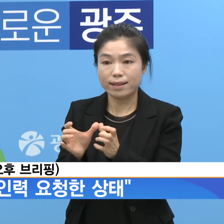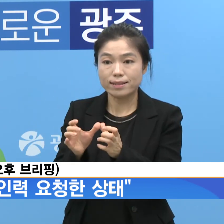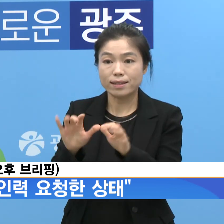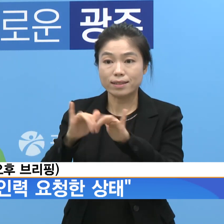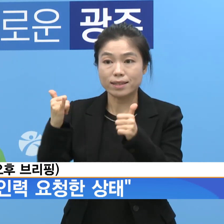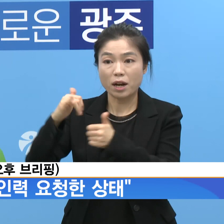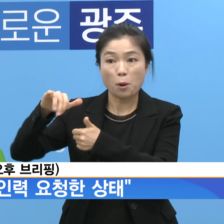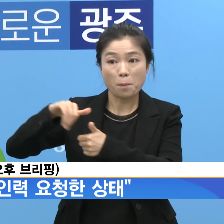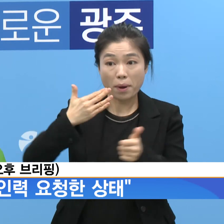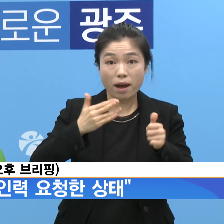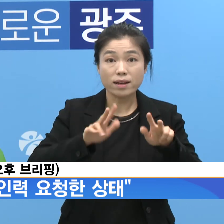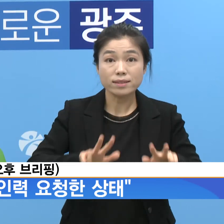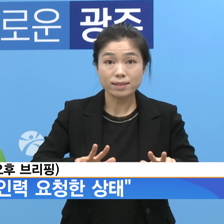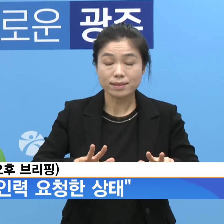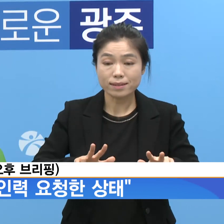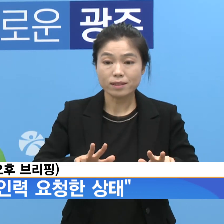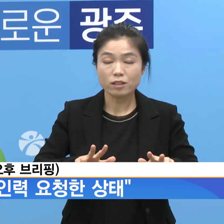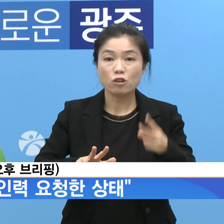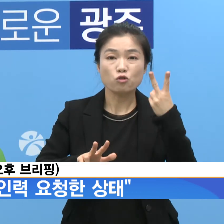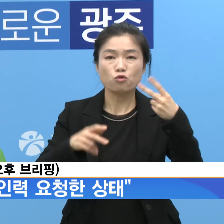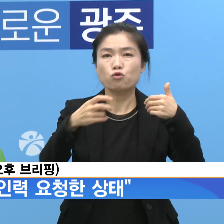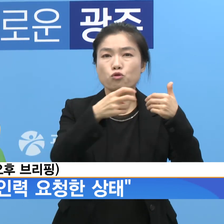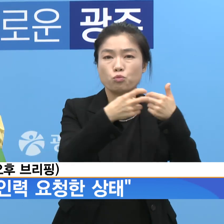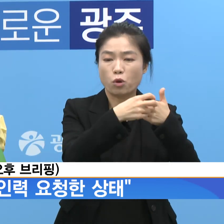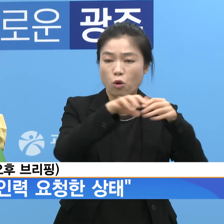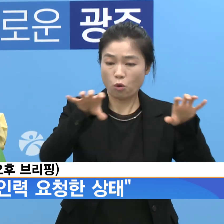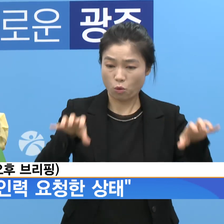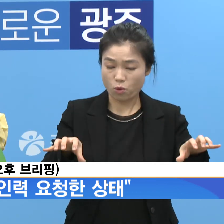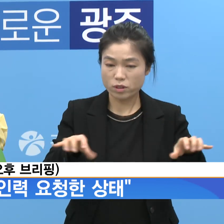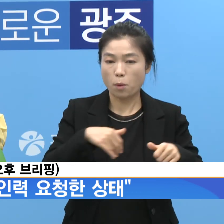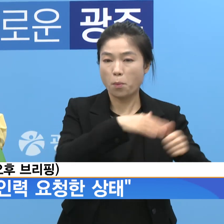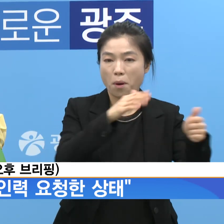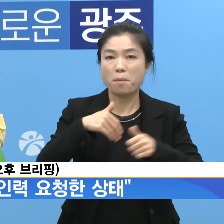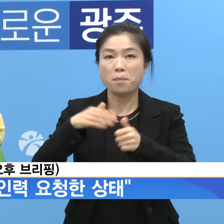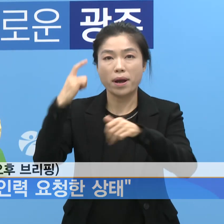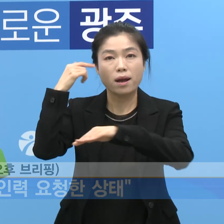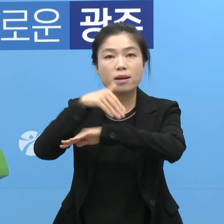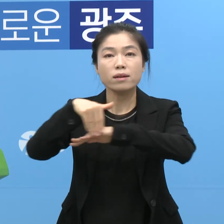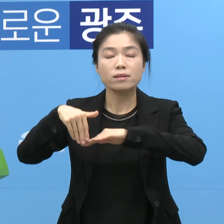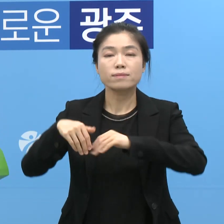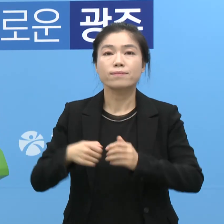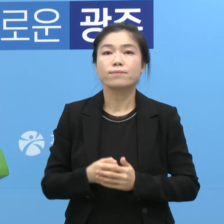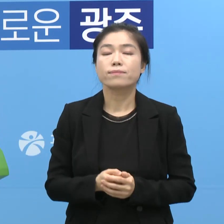배치된 즉시 양태 악당 병원에 백두 투입할 수 있도록 하겠습니다